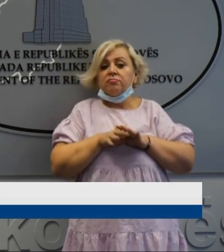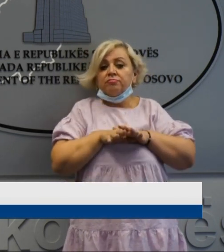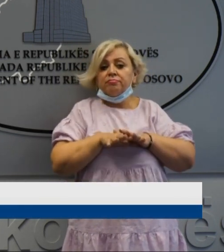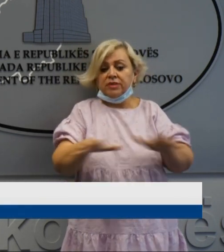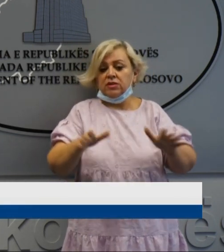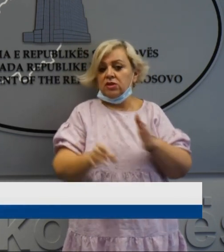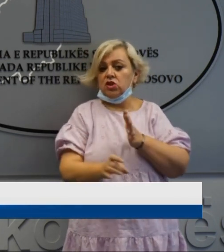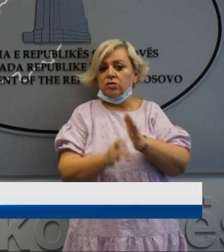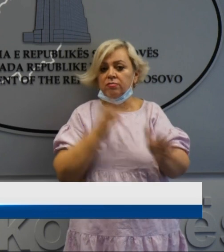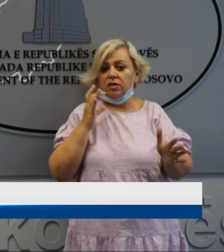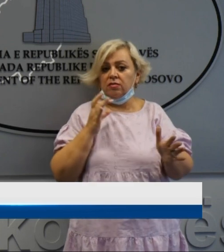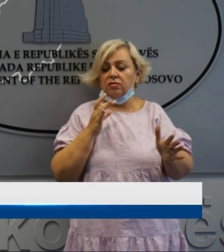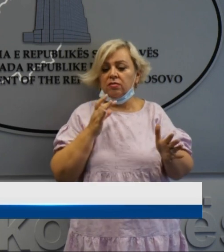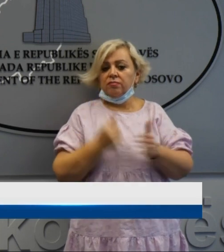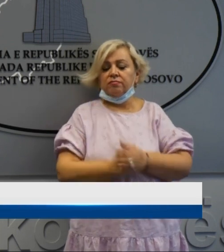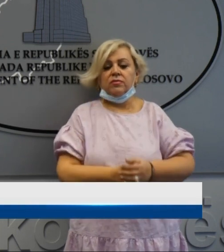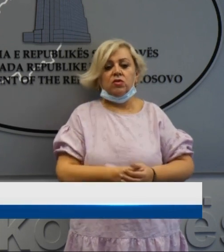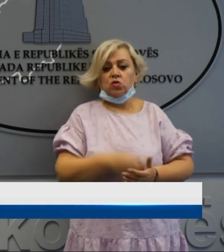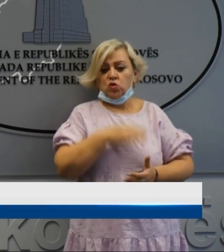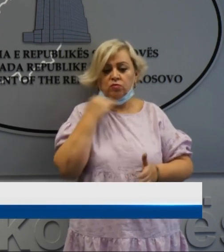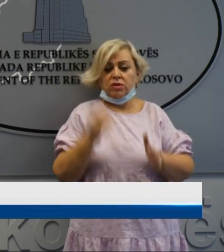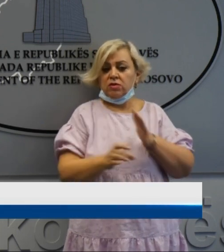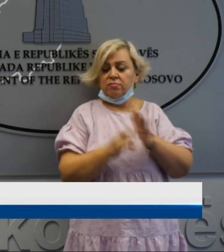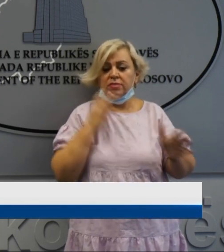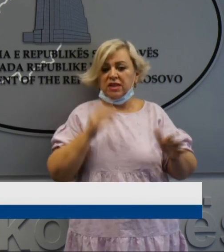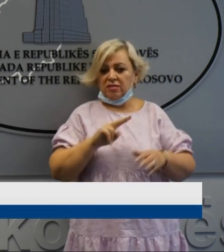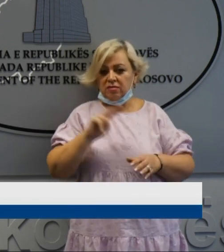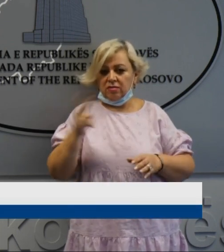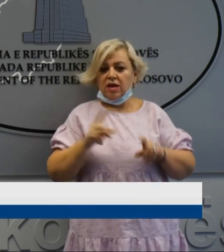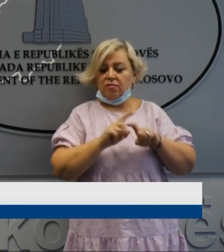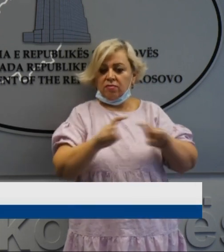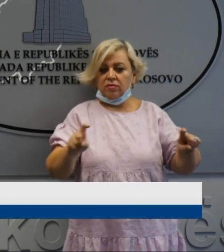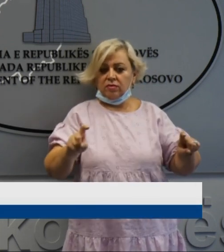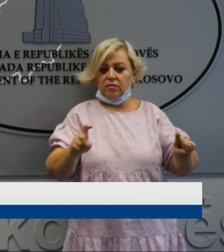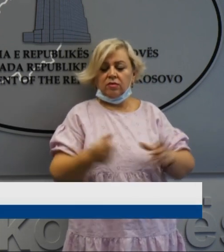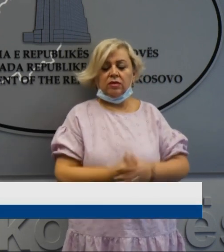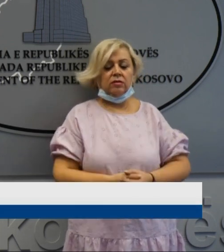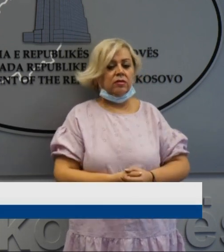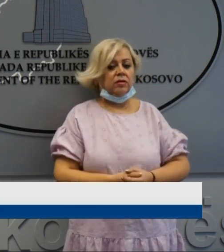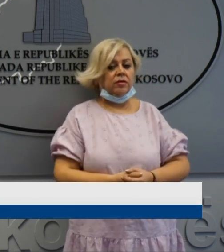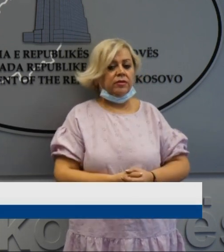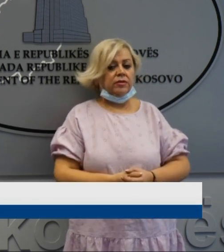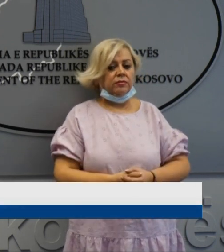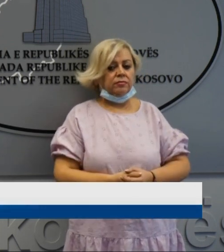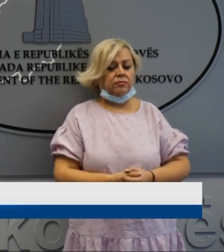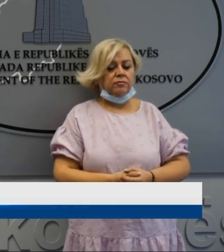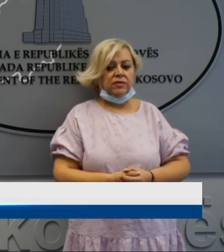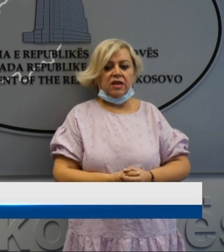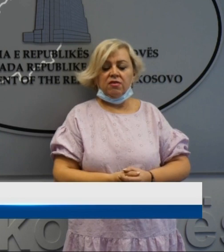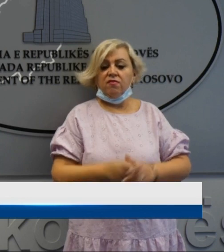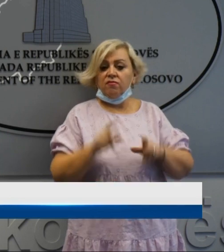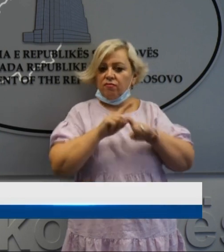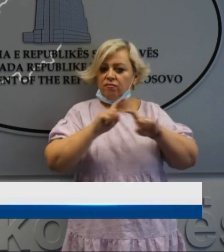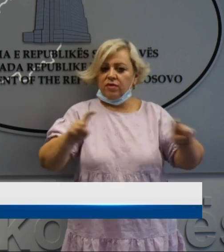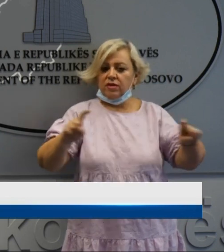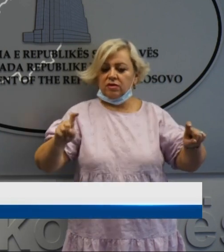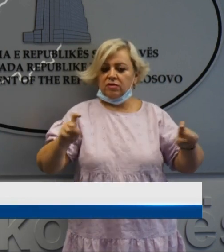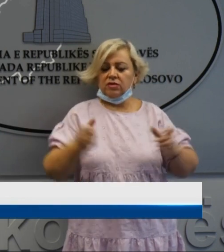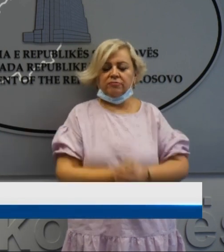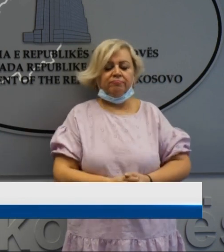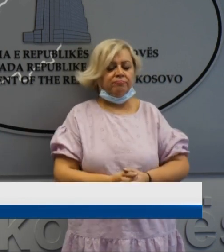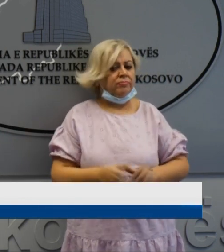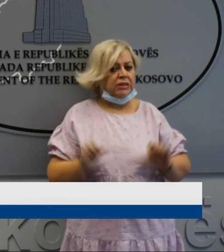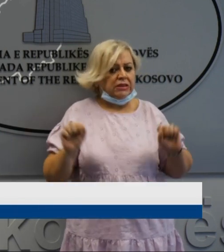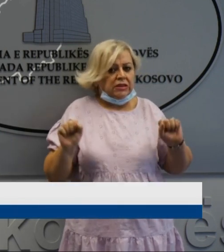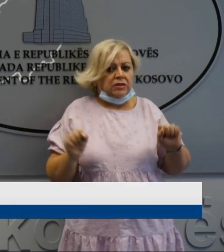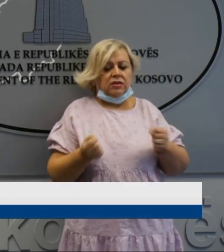shpërndarjes shumë të shpejt, shumë të shpejt se variante tjera paraprake, është edhe një nga viruset më